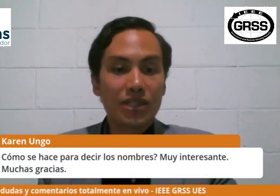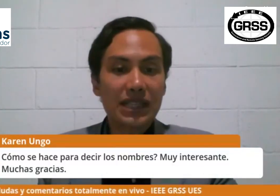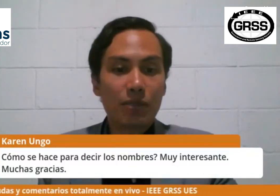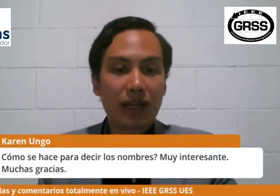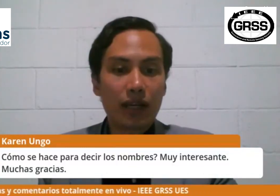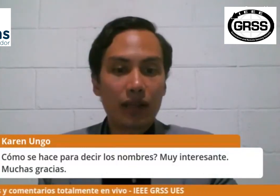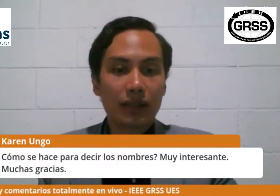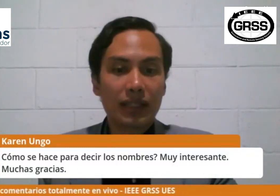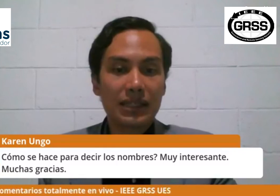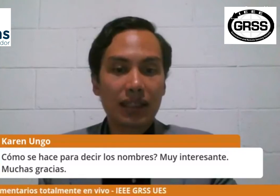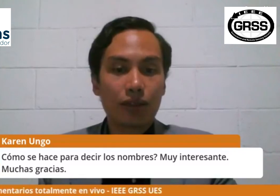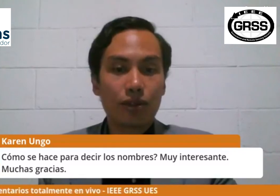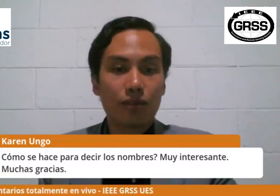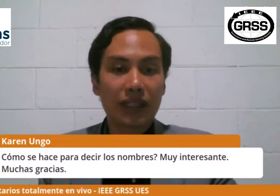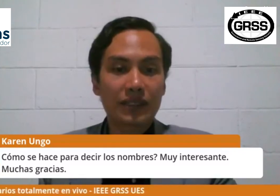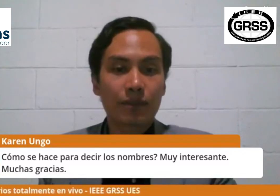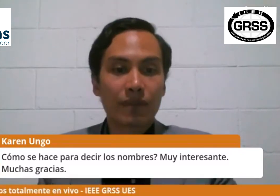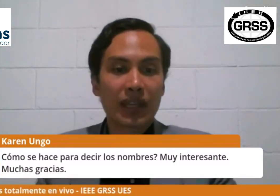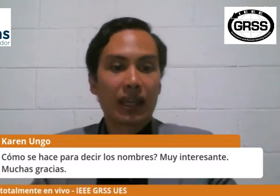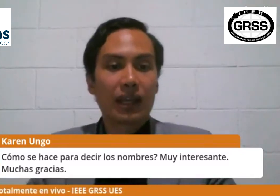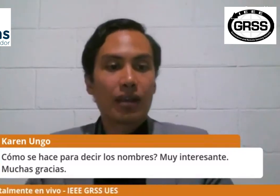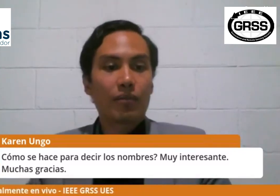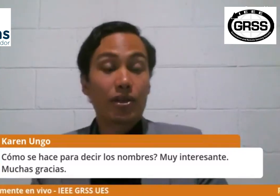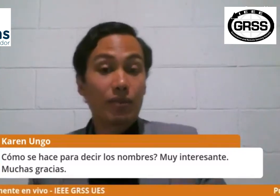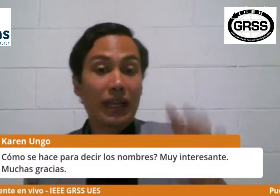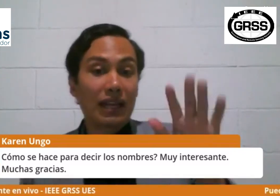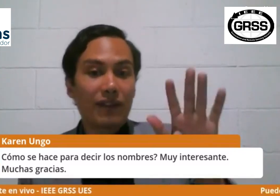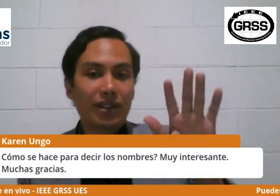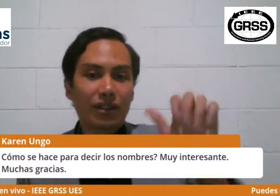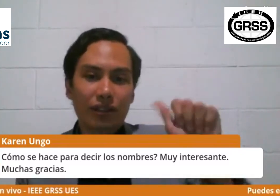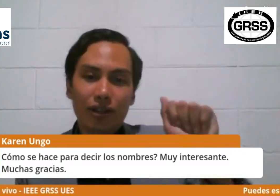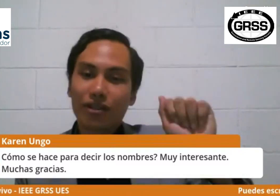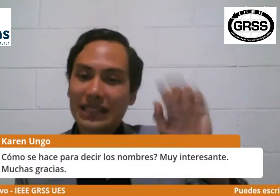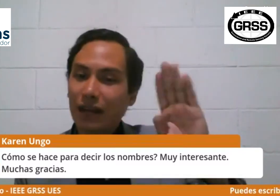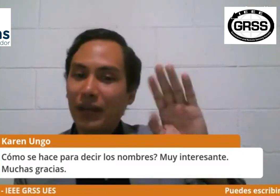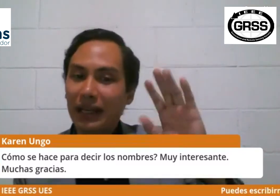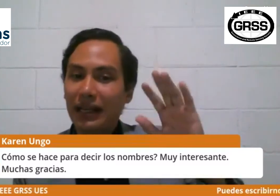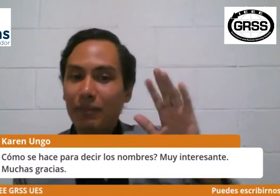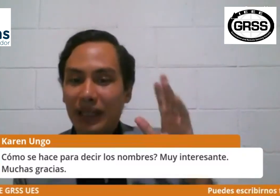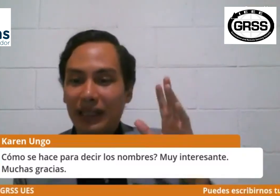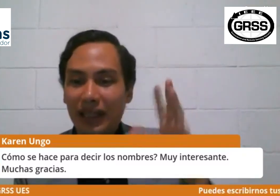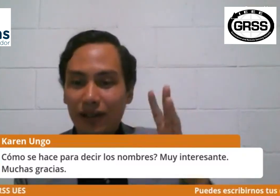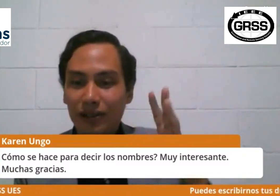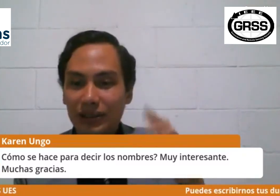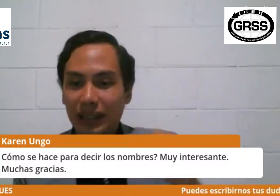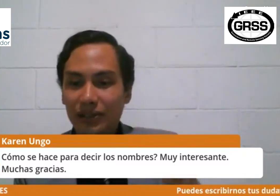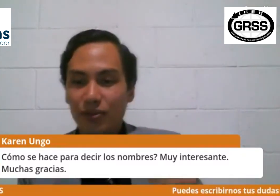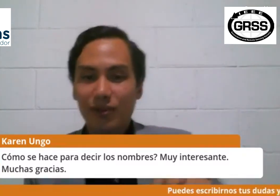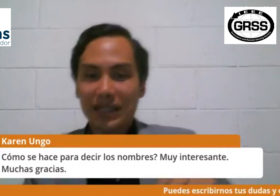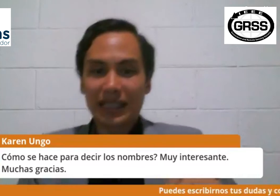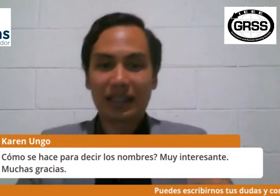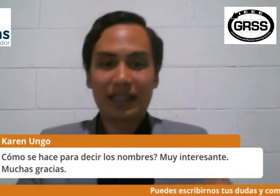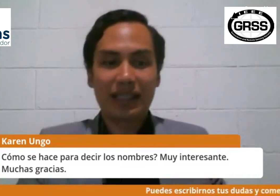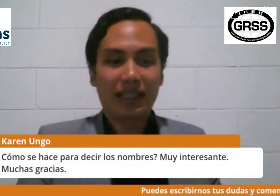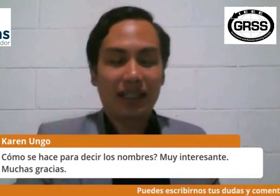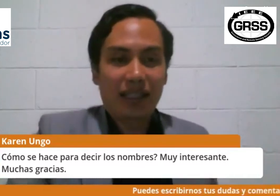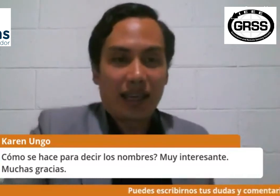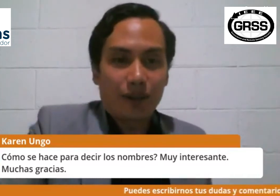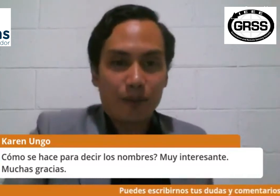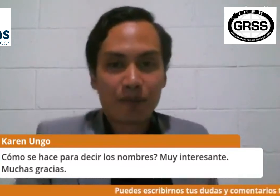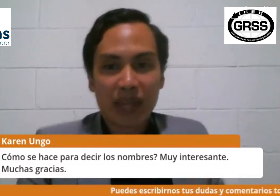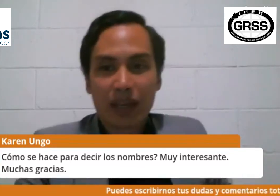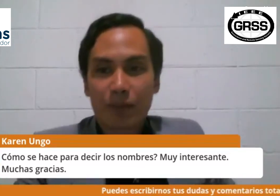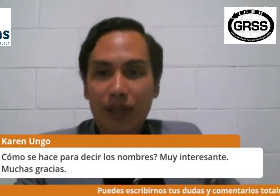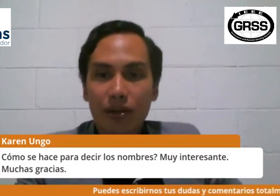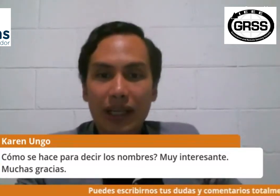¿Cómo se hace para decir los nombres? Bueno, el alfabeto dactilológico quizás para aprenderlos es como bastante